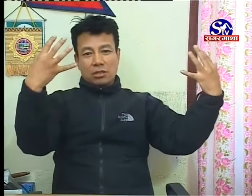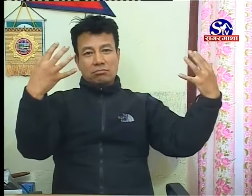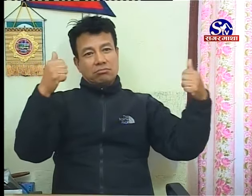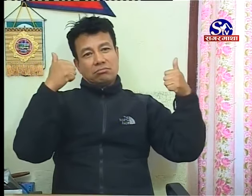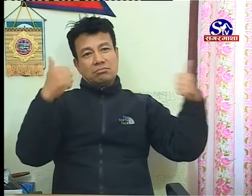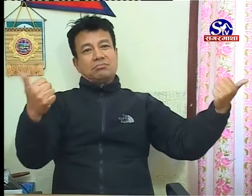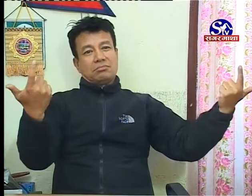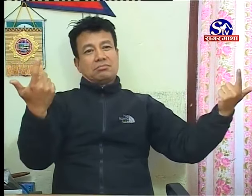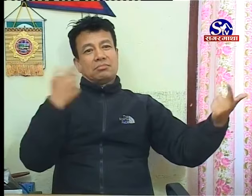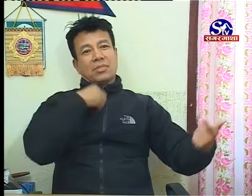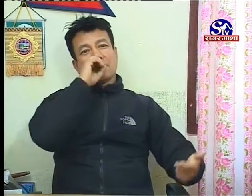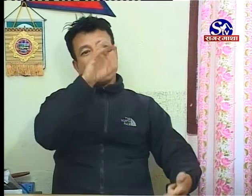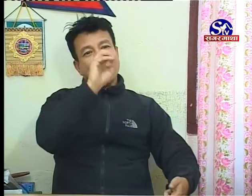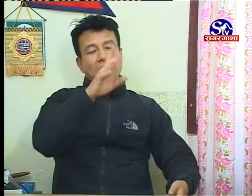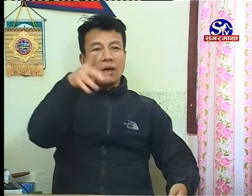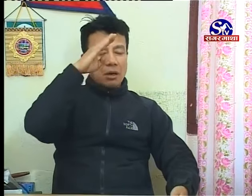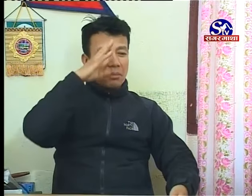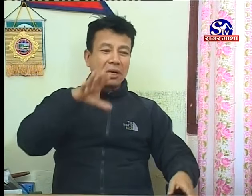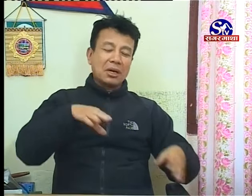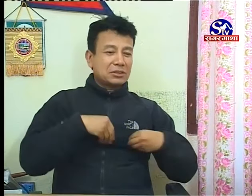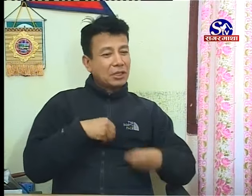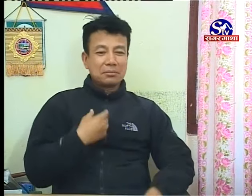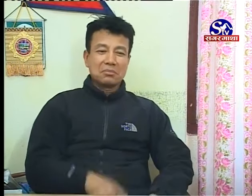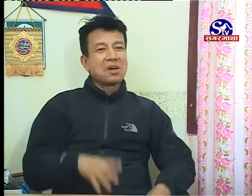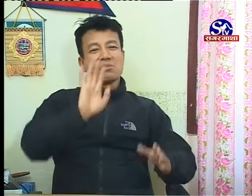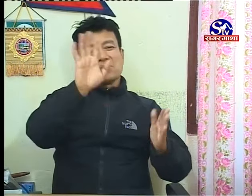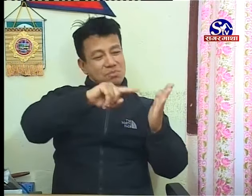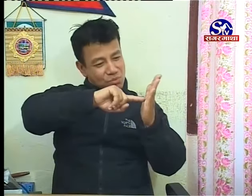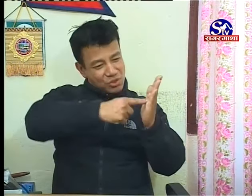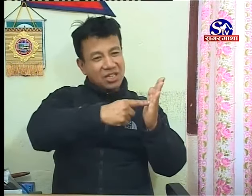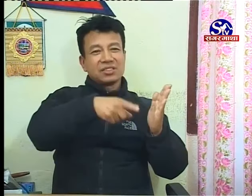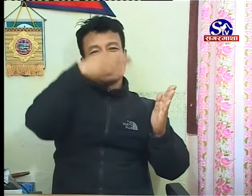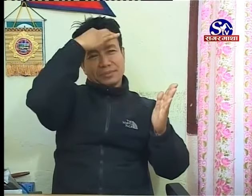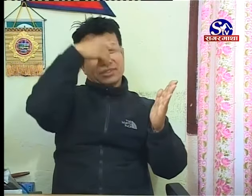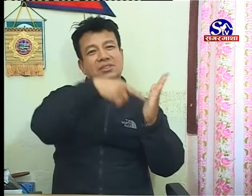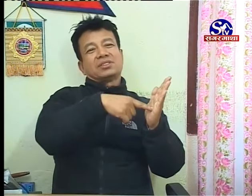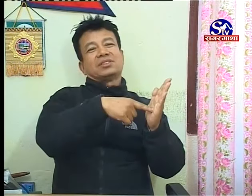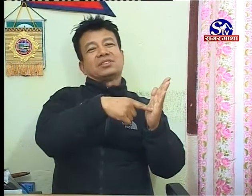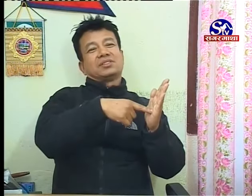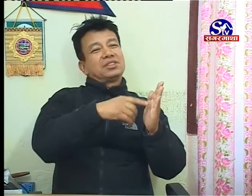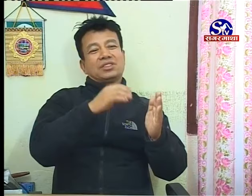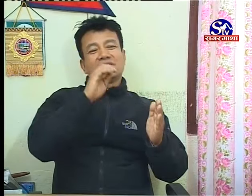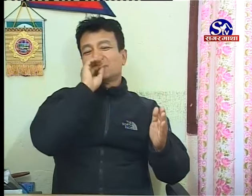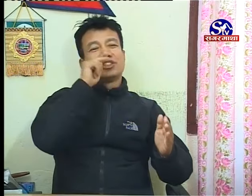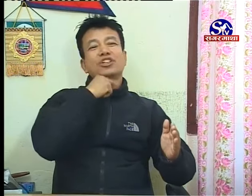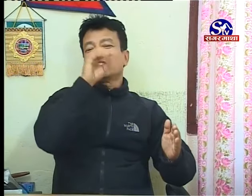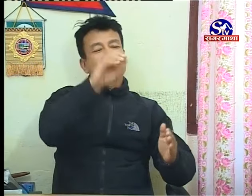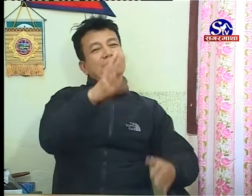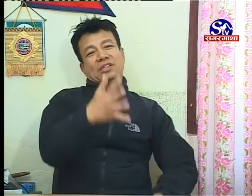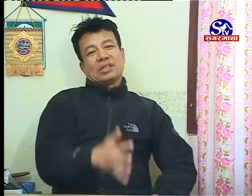अब हाम्रो दुईवटा हात पनि छ, दुईवटा खुट्टा पनि छ, हामी राम्रो तरिकाले हेर्न पनि सक्छौँ, बोल्न र सुन्न नसक्ने मात्रै हो, तर मुख्य भनेको नेपाल सरकारमा